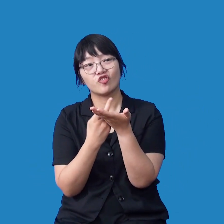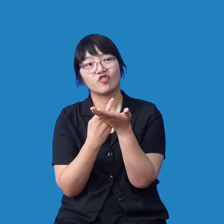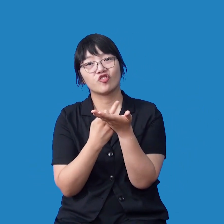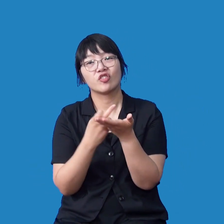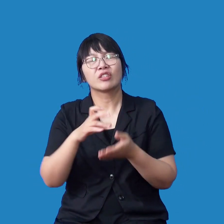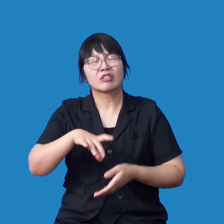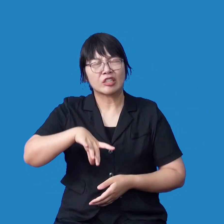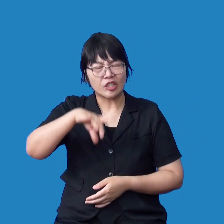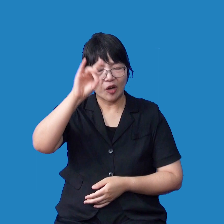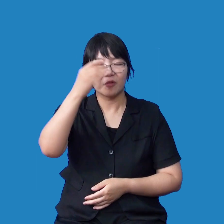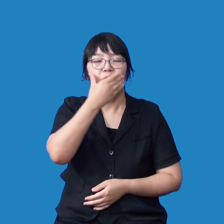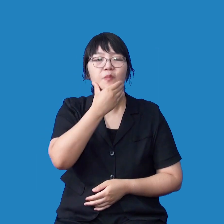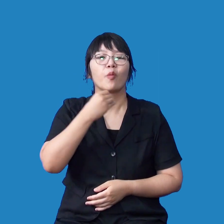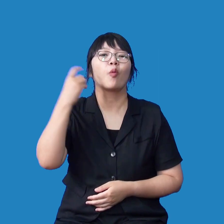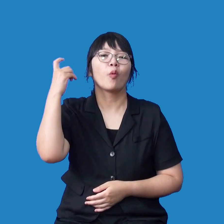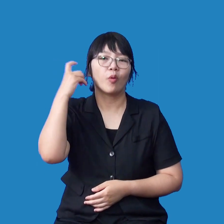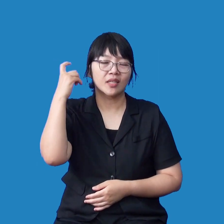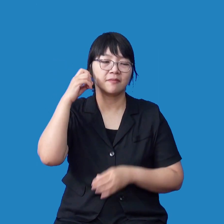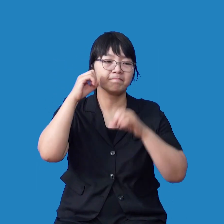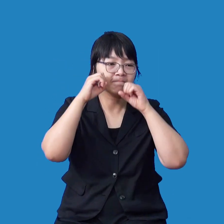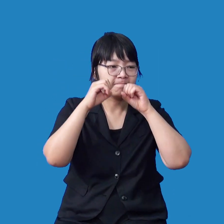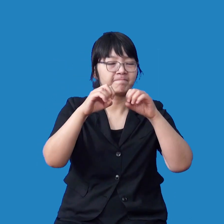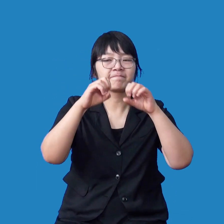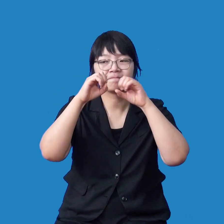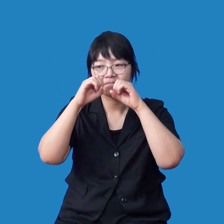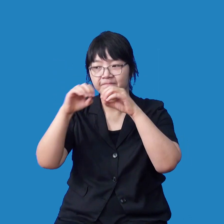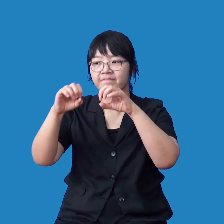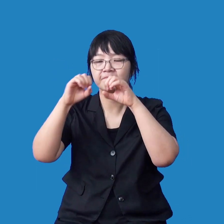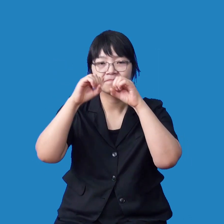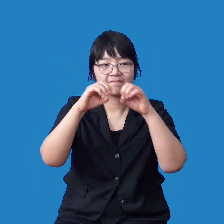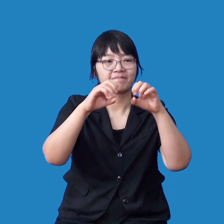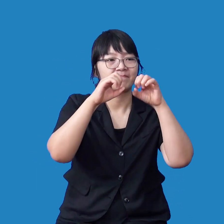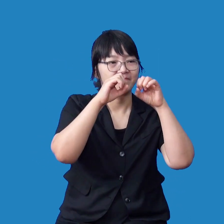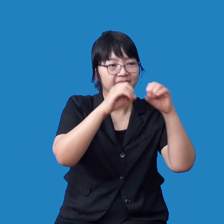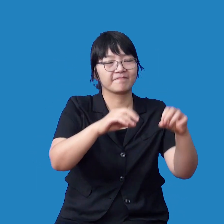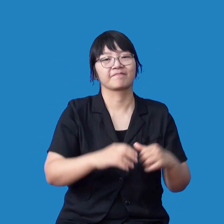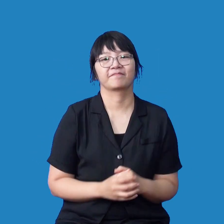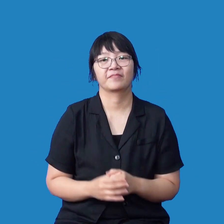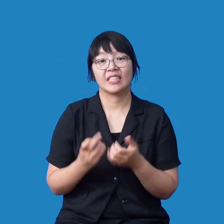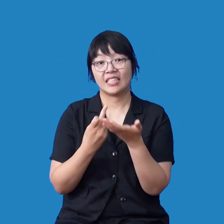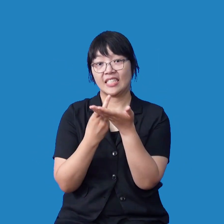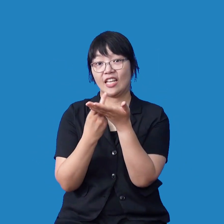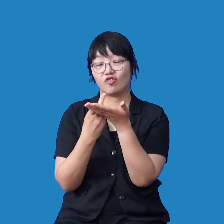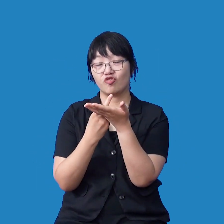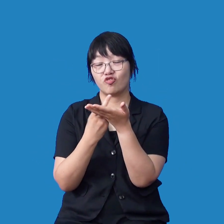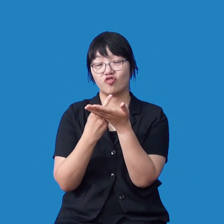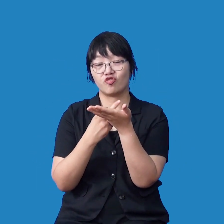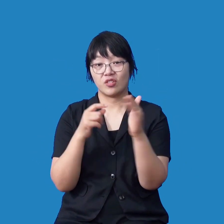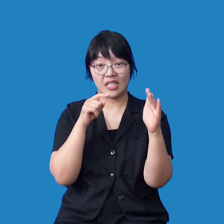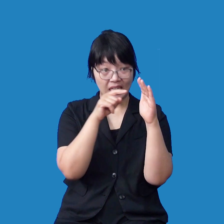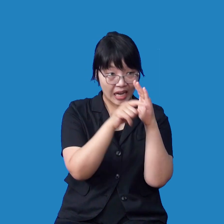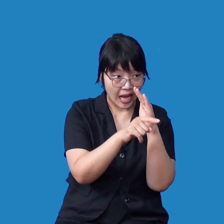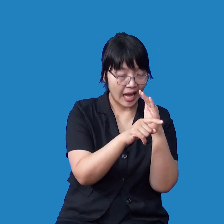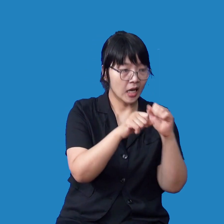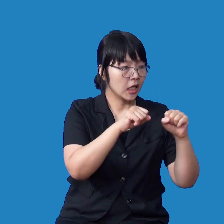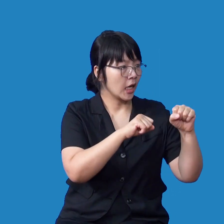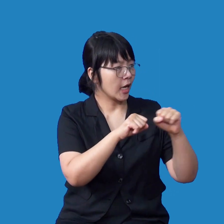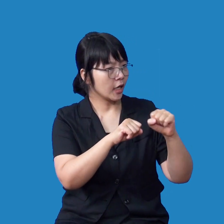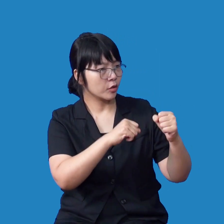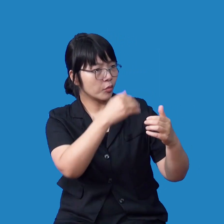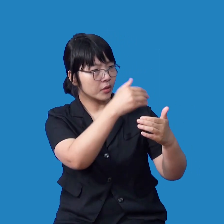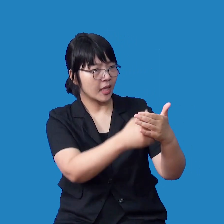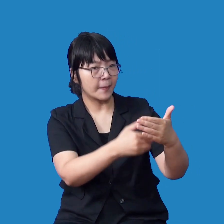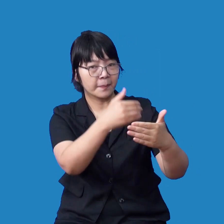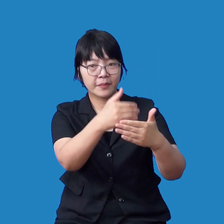처음으로 복음이 전해집니다. 여러분이 제주에 가시면 이기풍 목사님의 전도의 그 열정을, 그